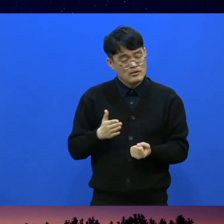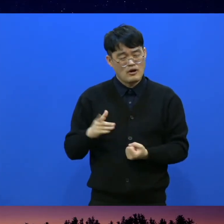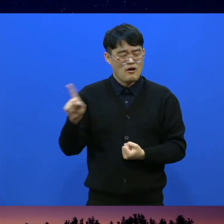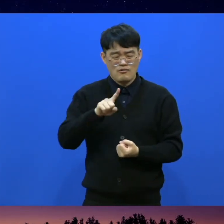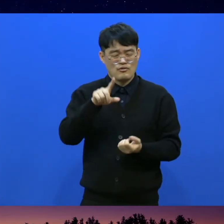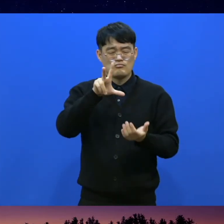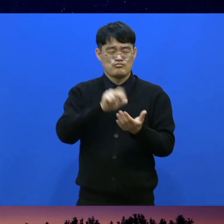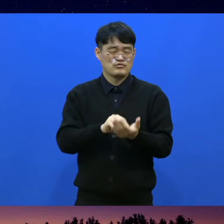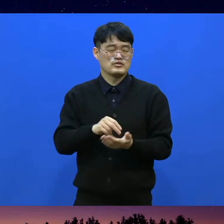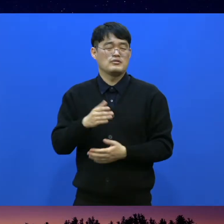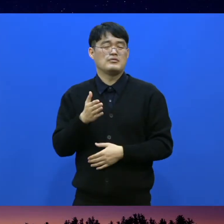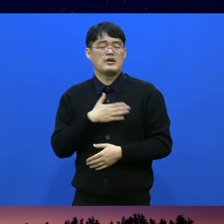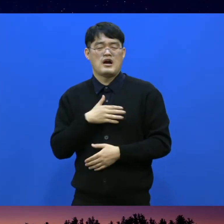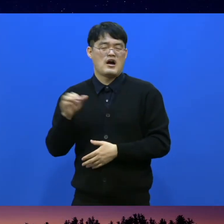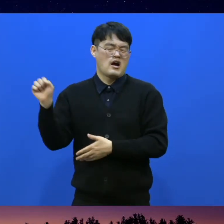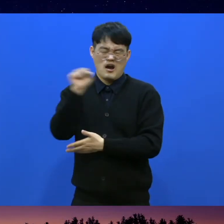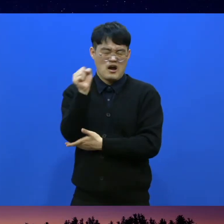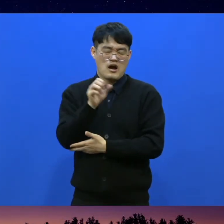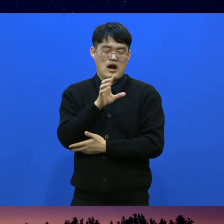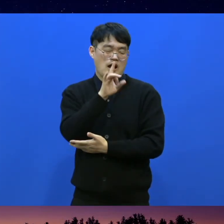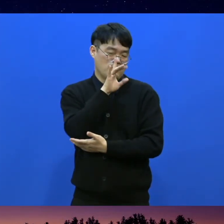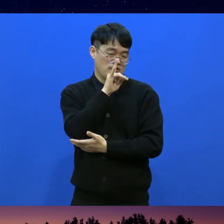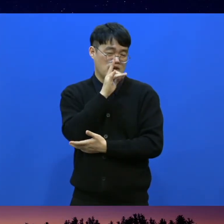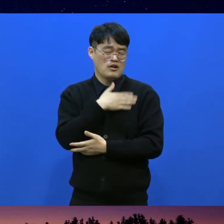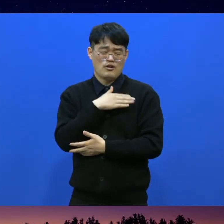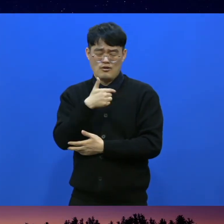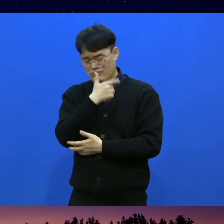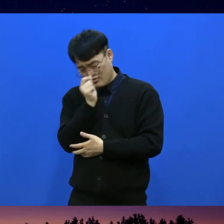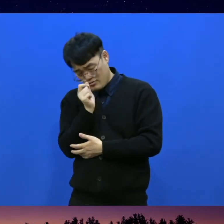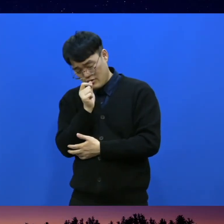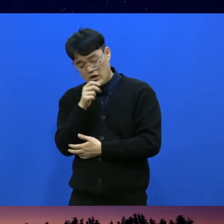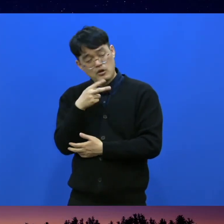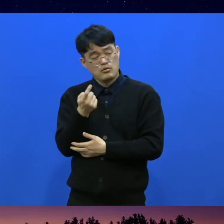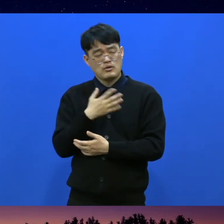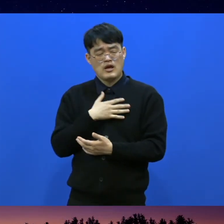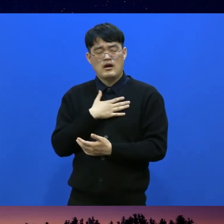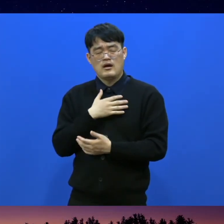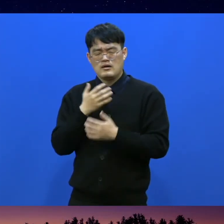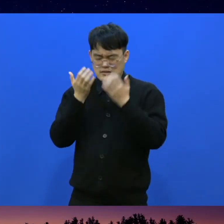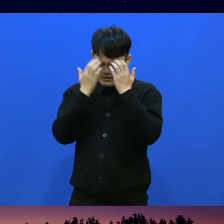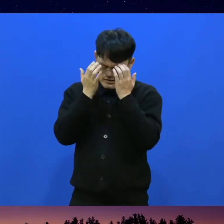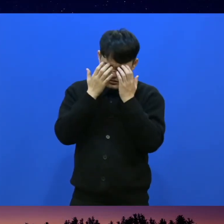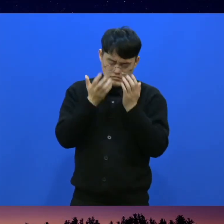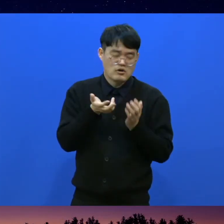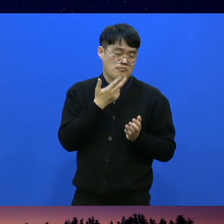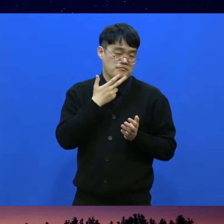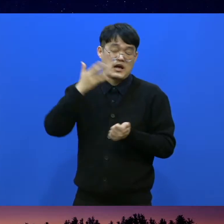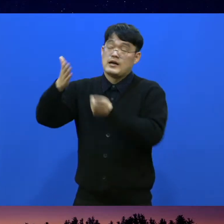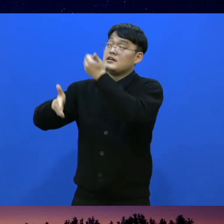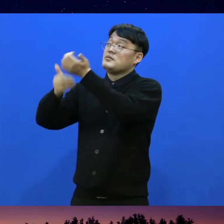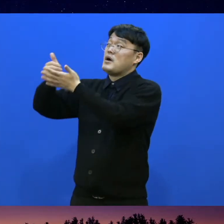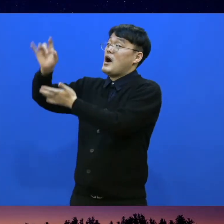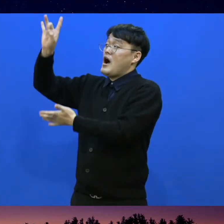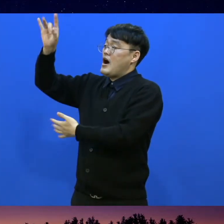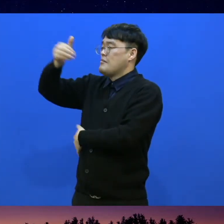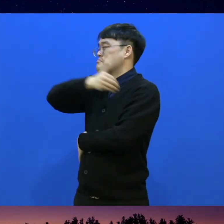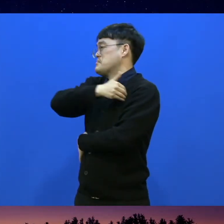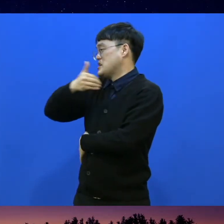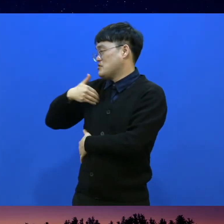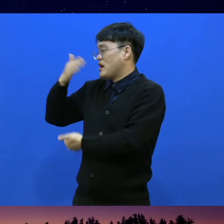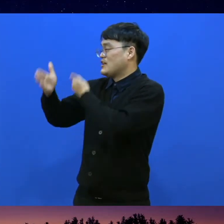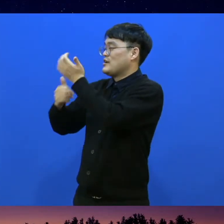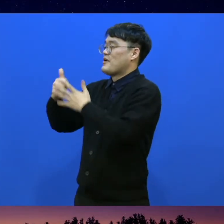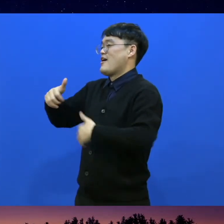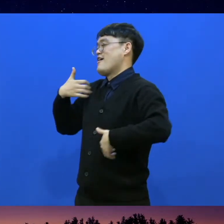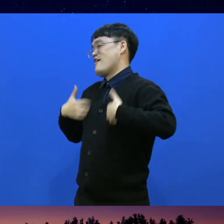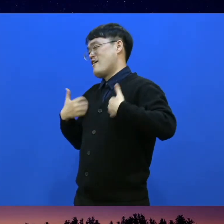놓을 수가 없어요. 어떤 결핍에도 내가 시달리지 않아요. 그분으로 인하여 만족을 얻는 것입니다. 그분으로 인하여 즐거워하는